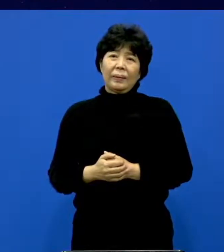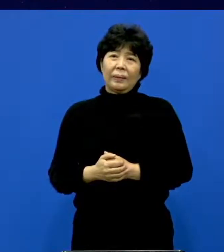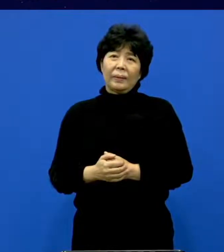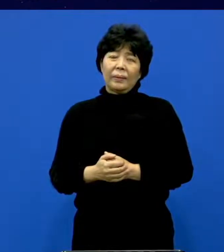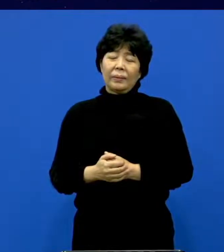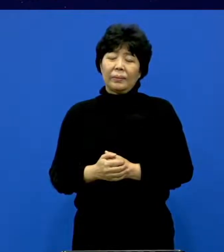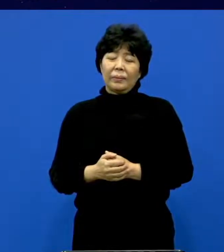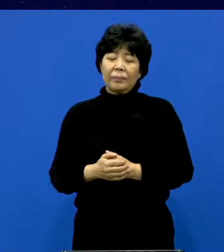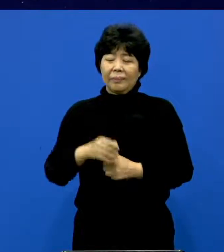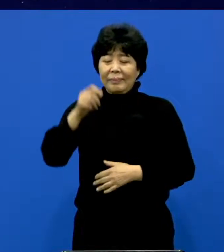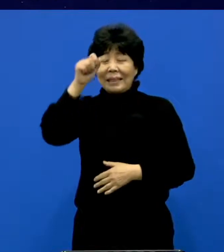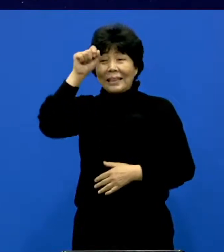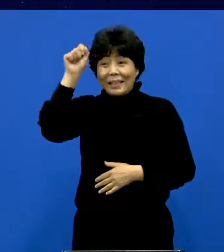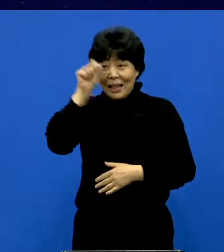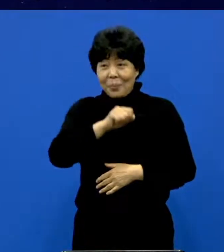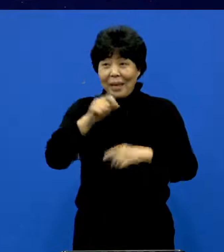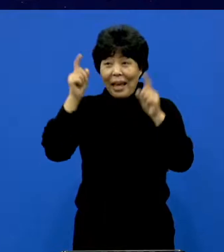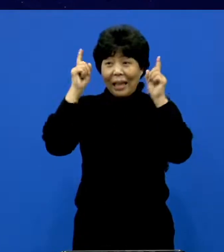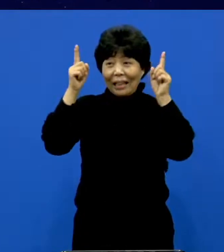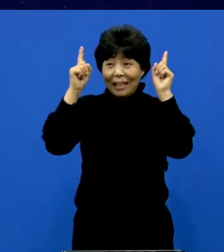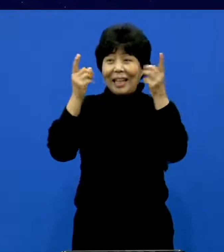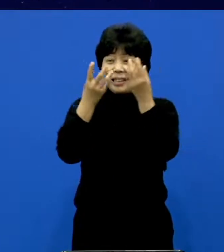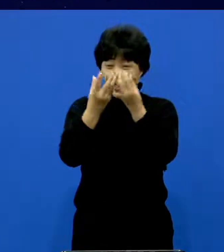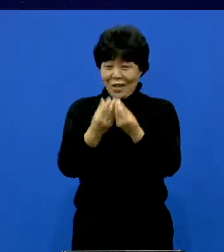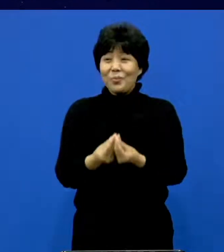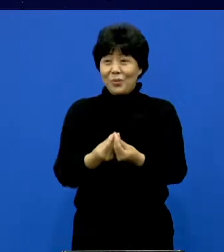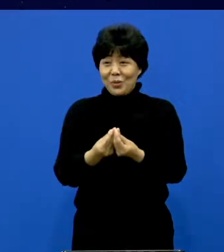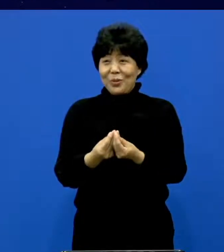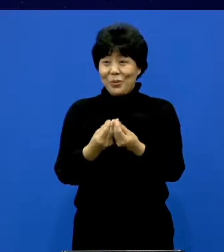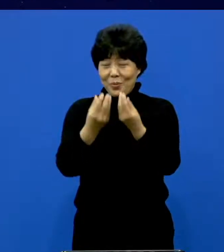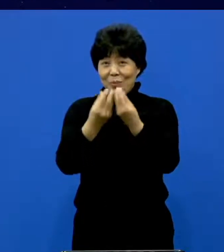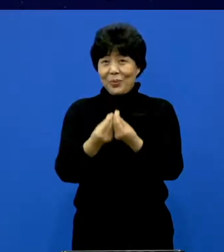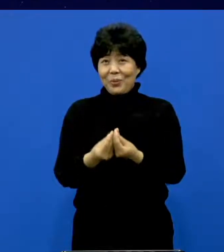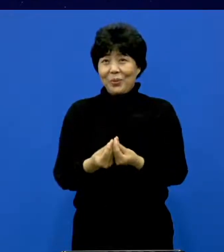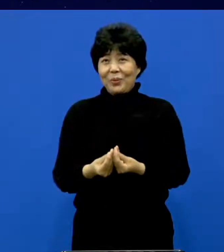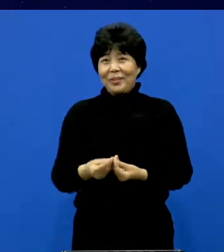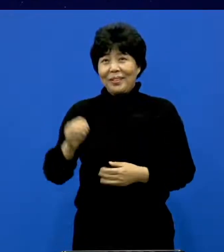요즘도 새벽에 탕자 비유 예수가니까 탕자들 자꾸 많더라. 요즘